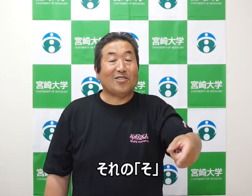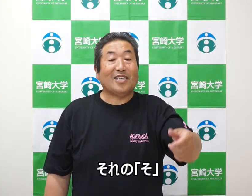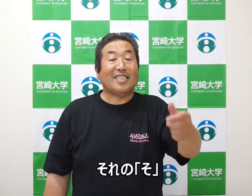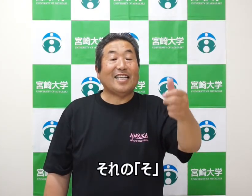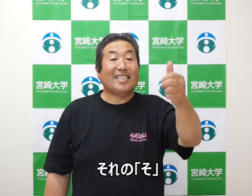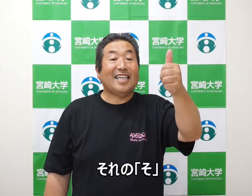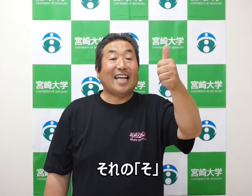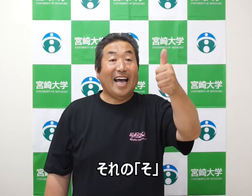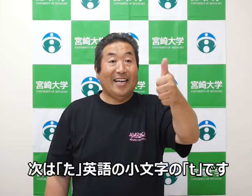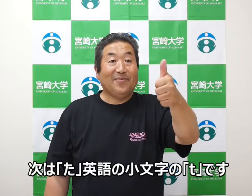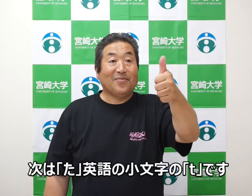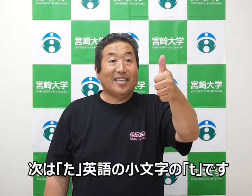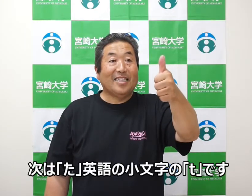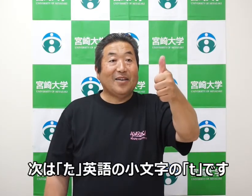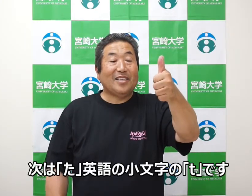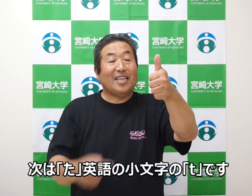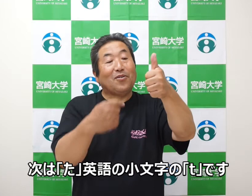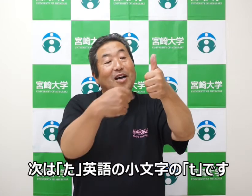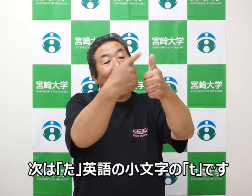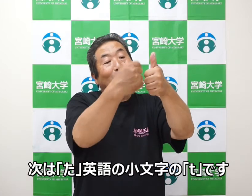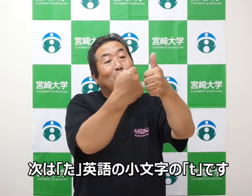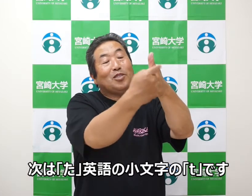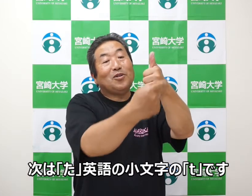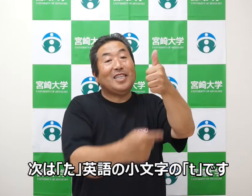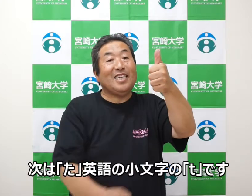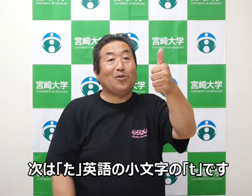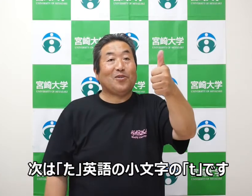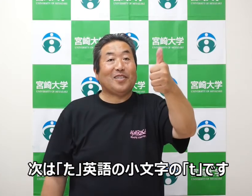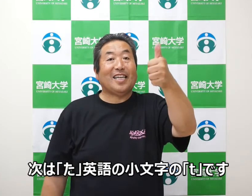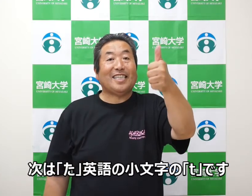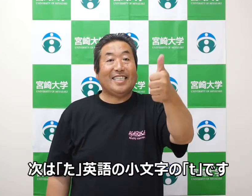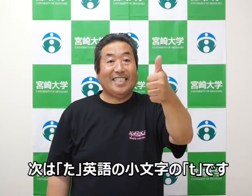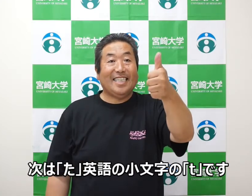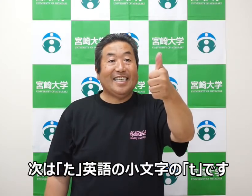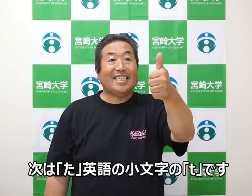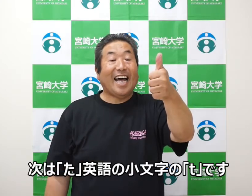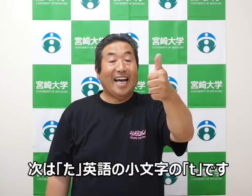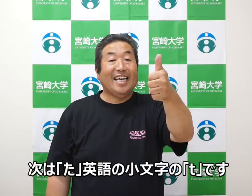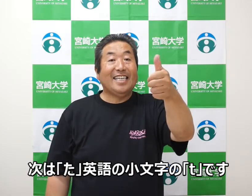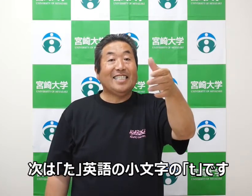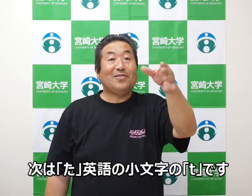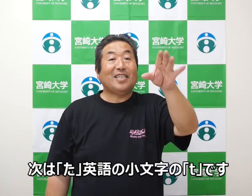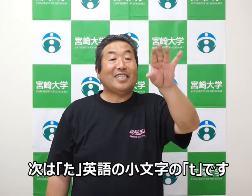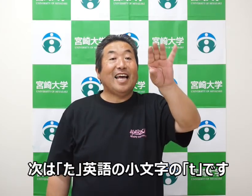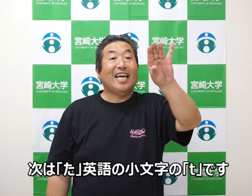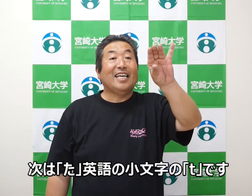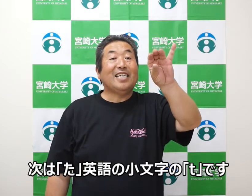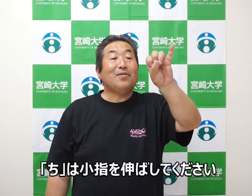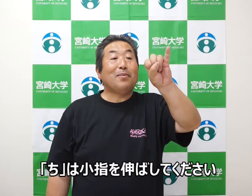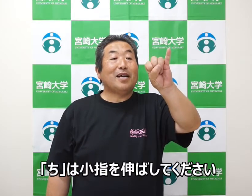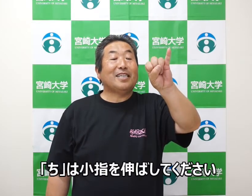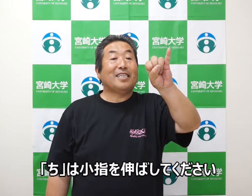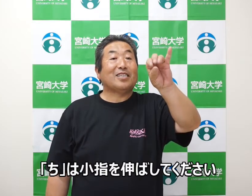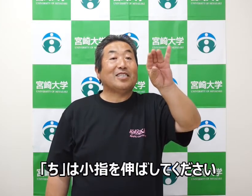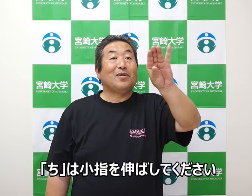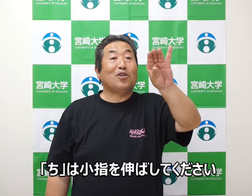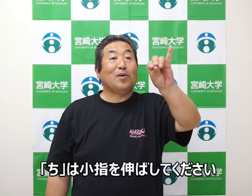たですね、た。たはですね、これが小文字の t と覚えてください。ち、た。ちはですね、今は曲げたんですけど、ちは伸ばして